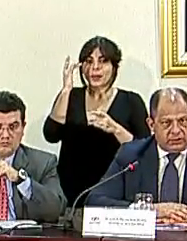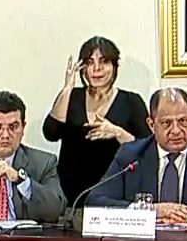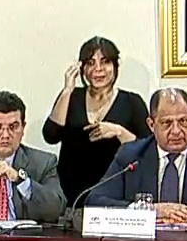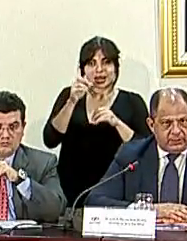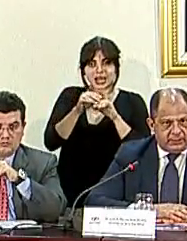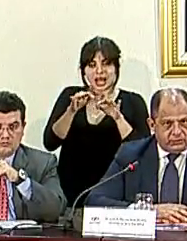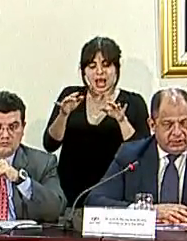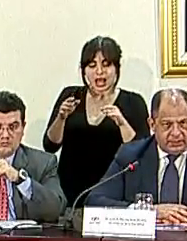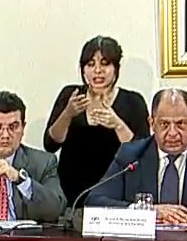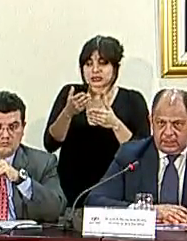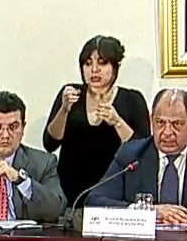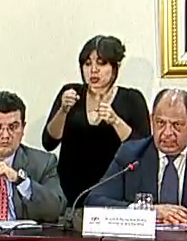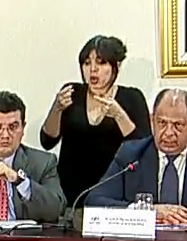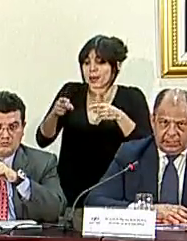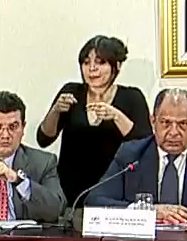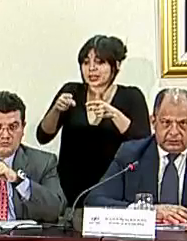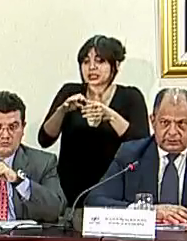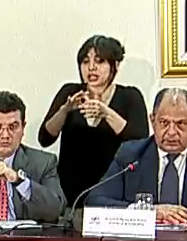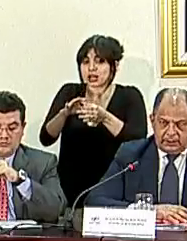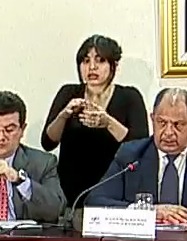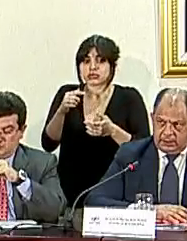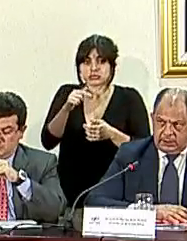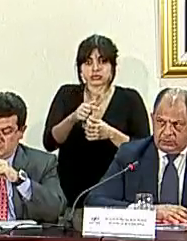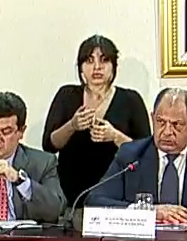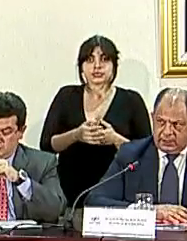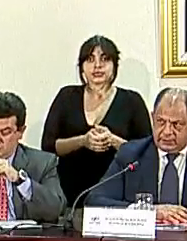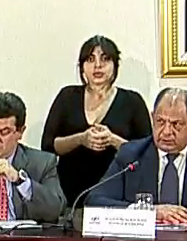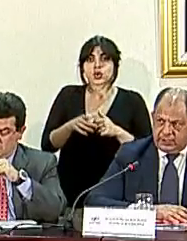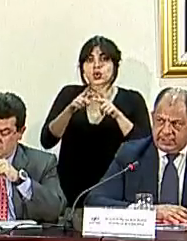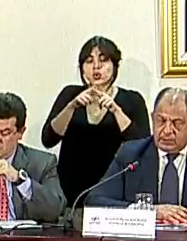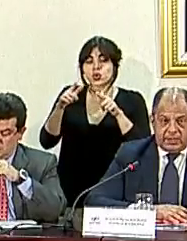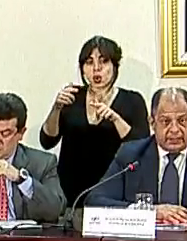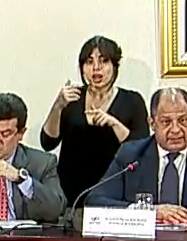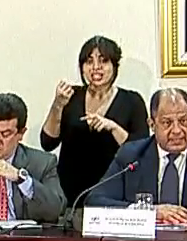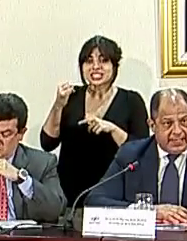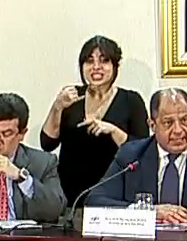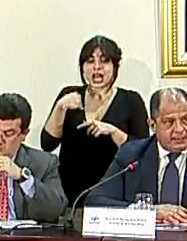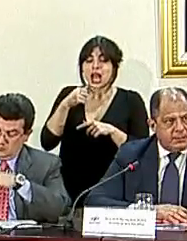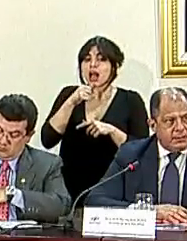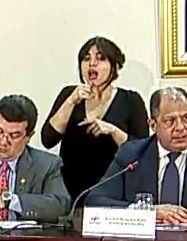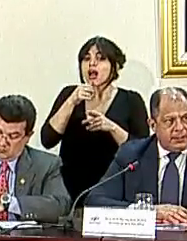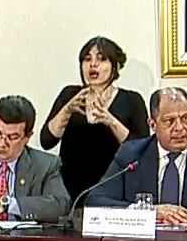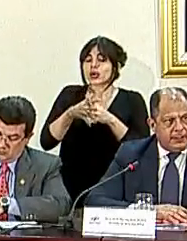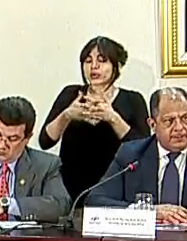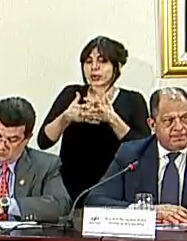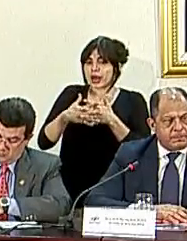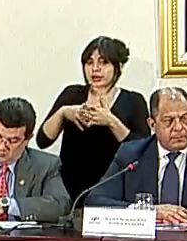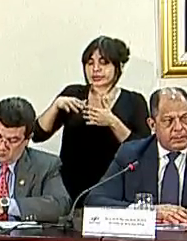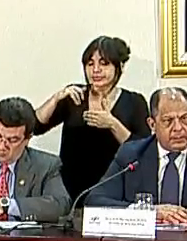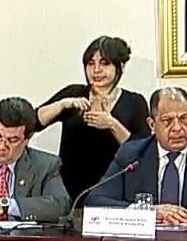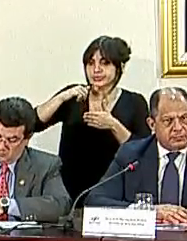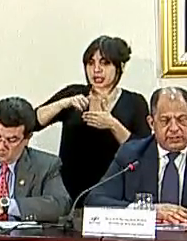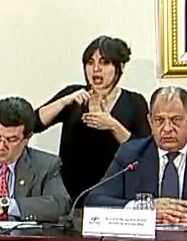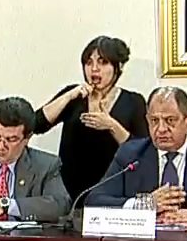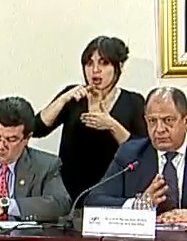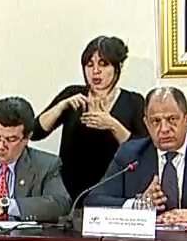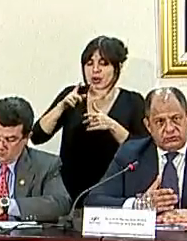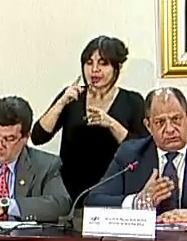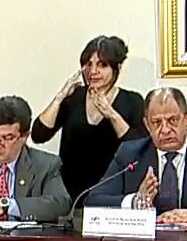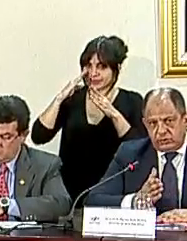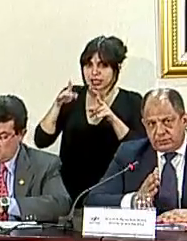los vectores que puedan surgir en los lugares a donde hay agua estancada. Y